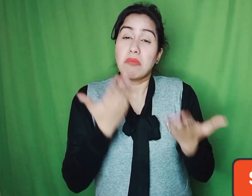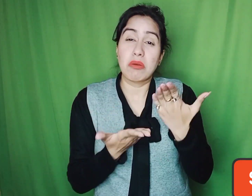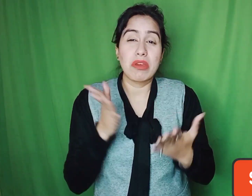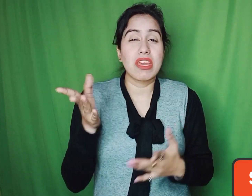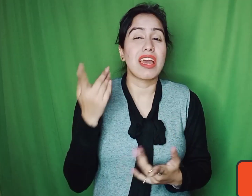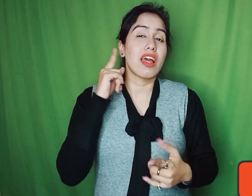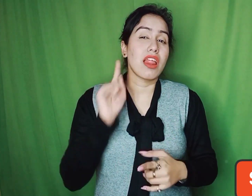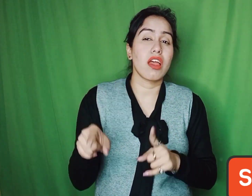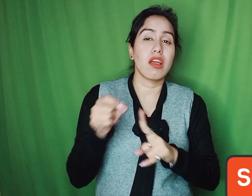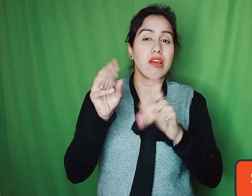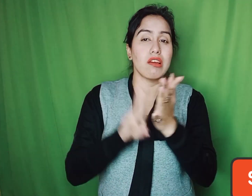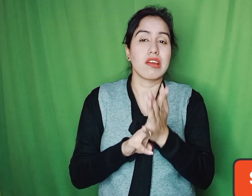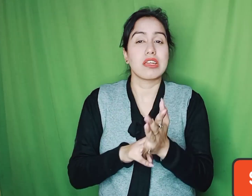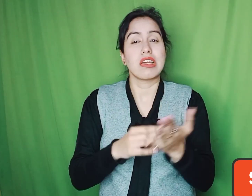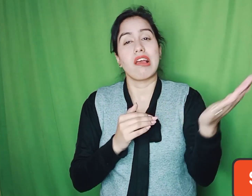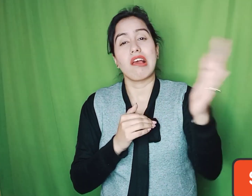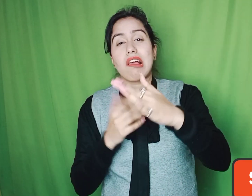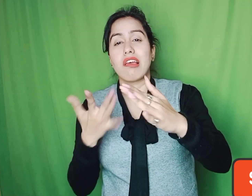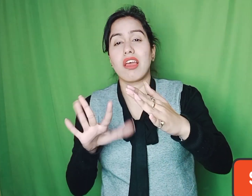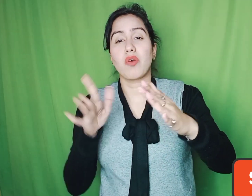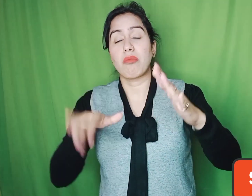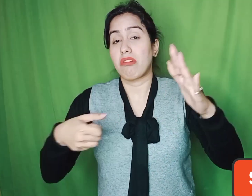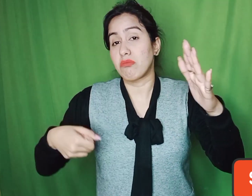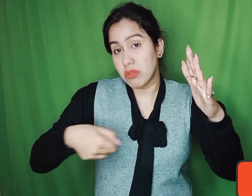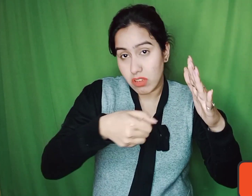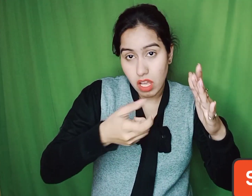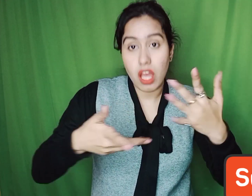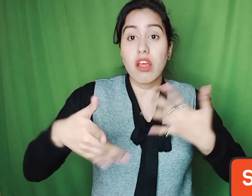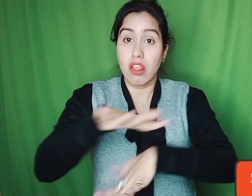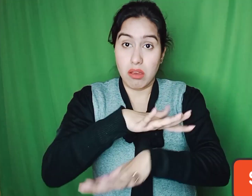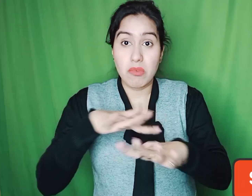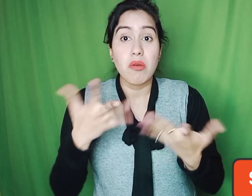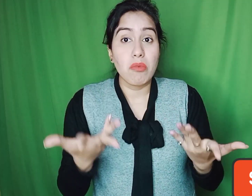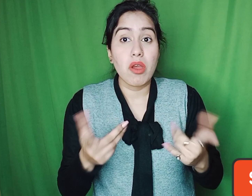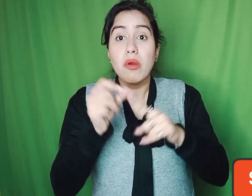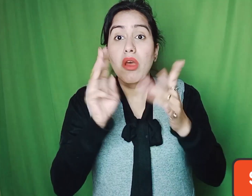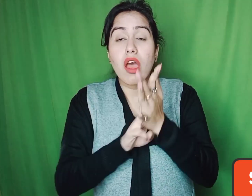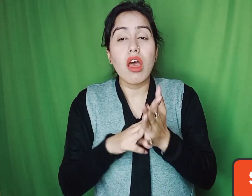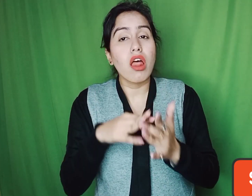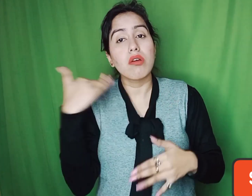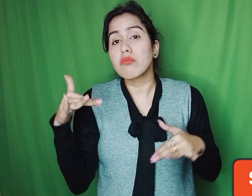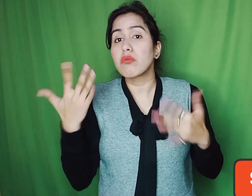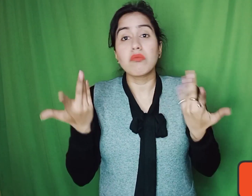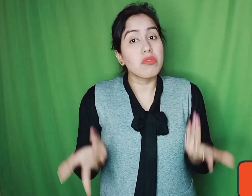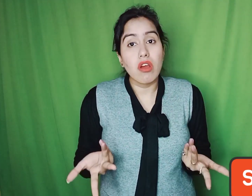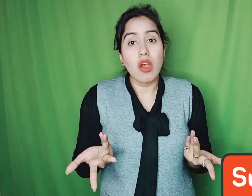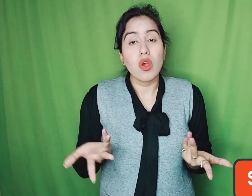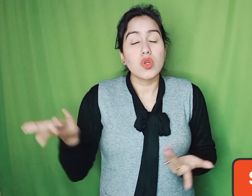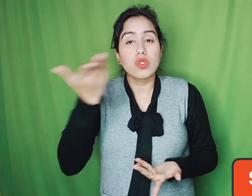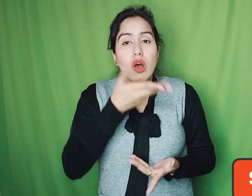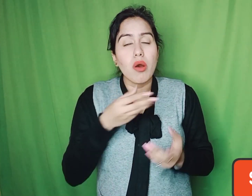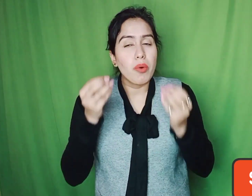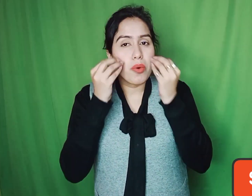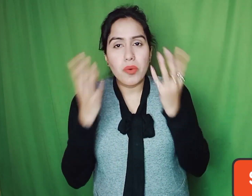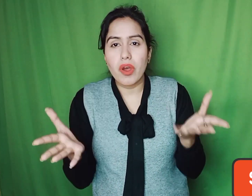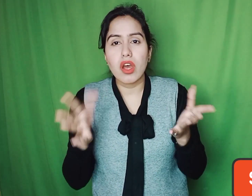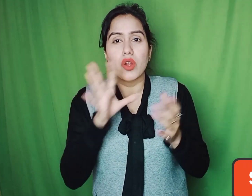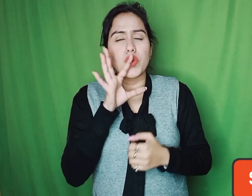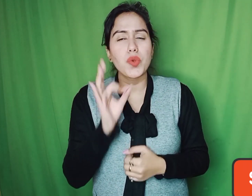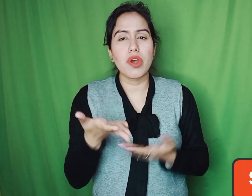लेकिन अगर ये लापरवाही है तो ये बहुत ही बड़ी लापरवाही है, इसकी वजह से बहुत लोगों को नुकसान हो सकता था अगर उनको कुछ हो जाता तो।